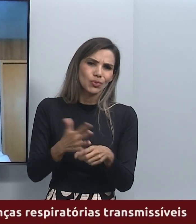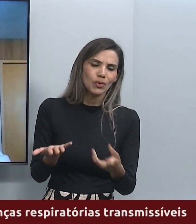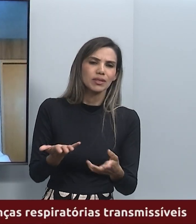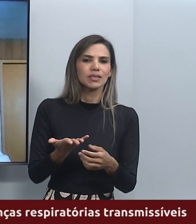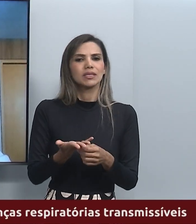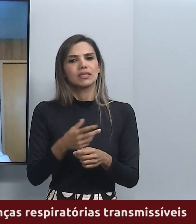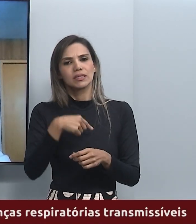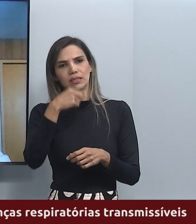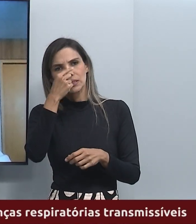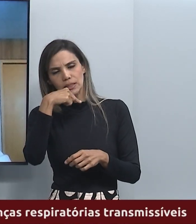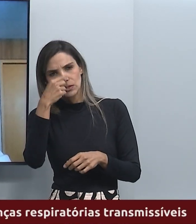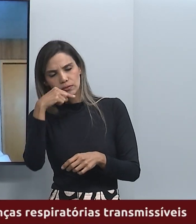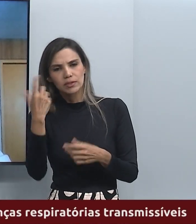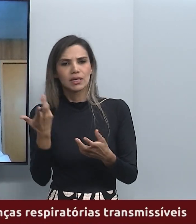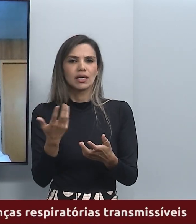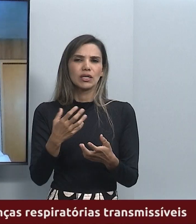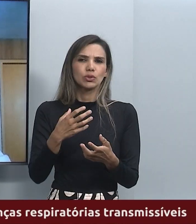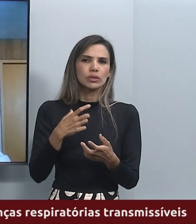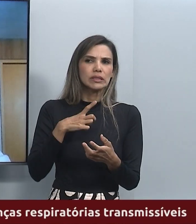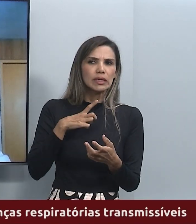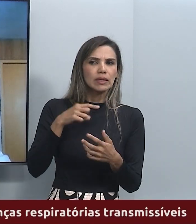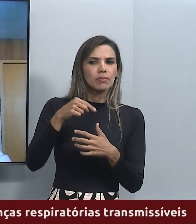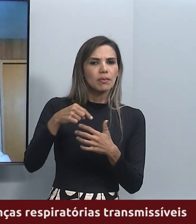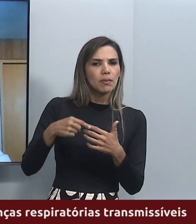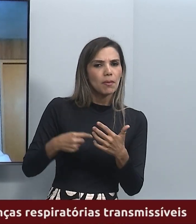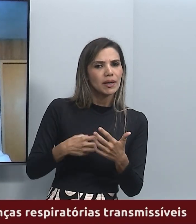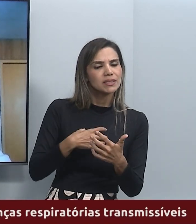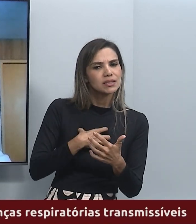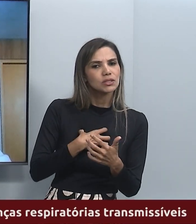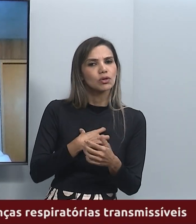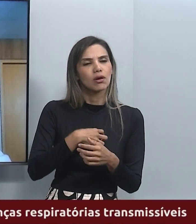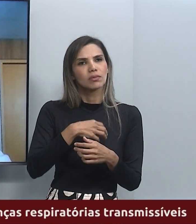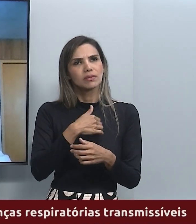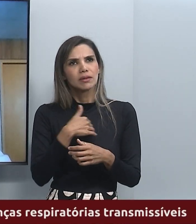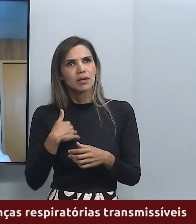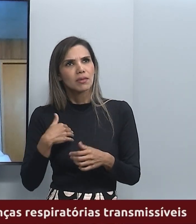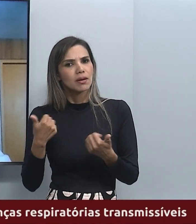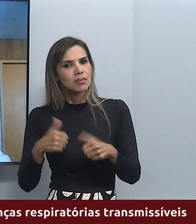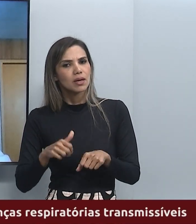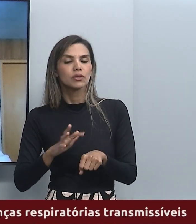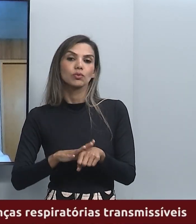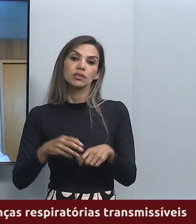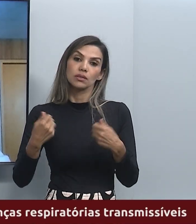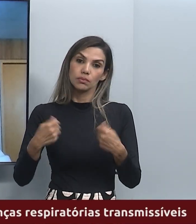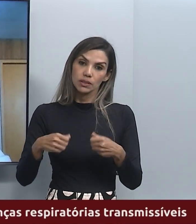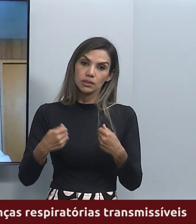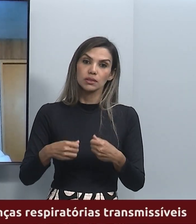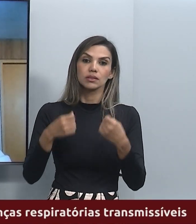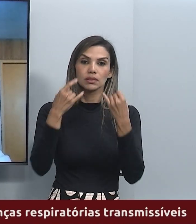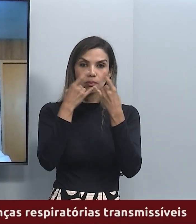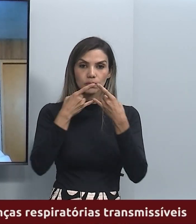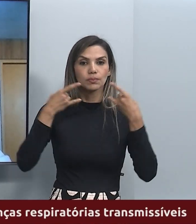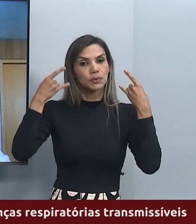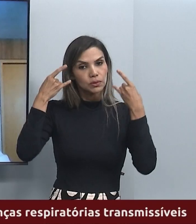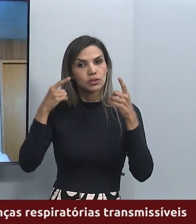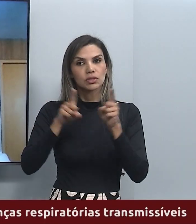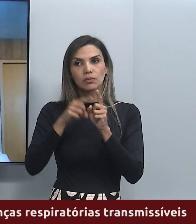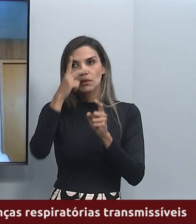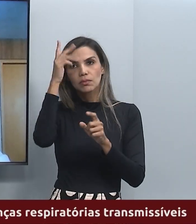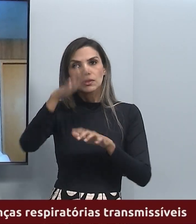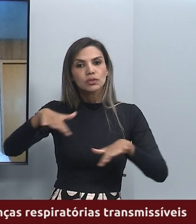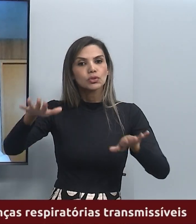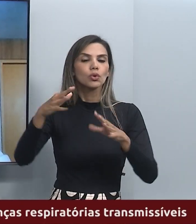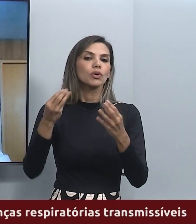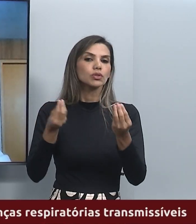virose, resfriado, sintomas respiratórios, é interessante que você sim se proteja os demais